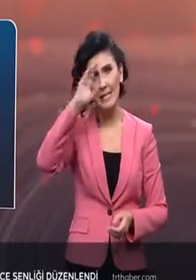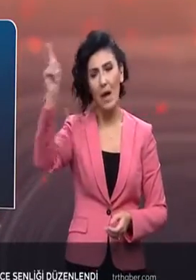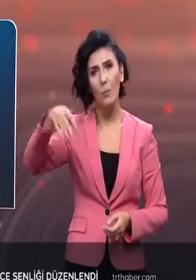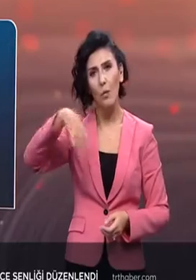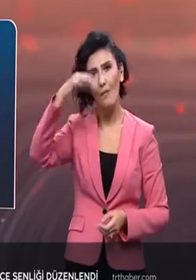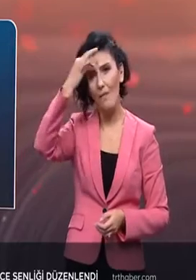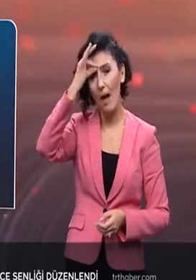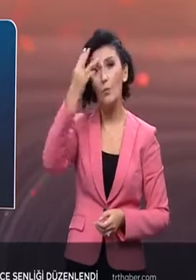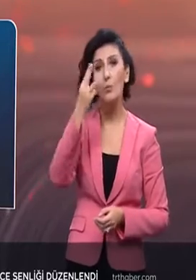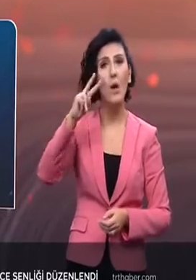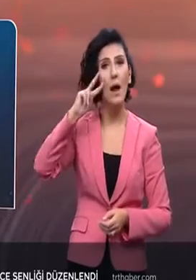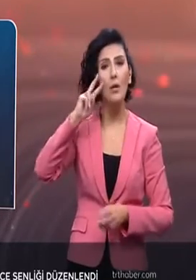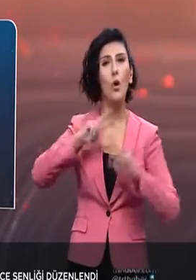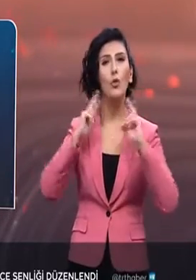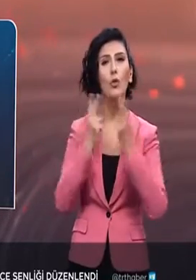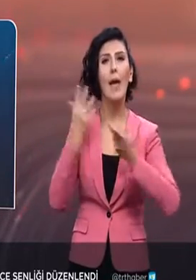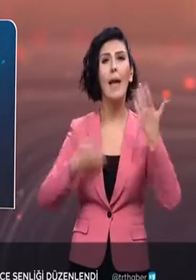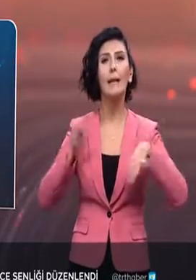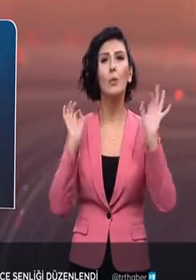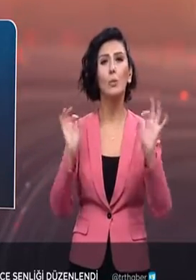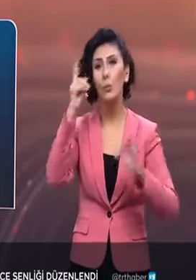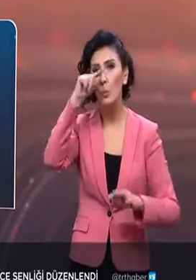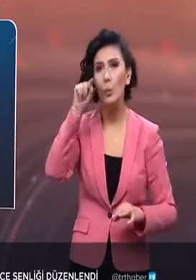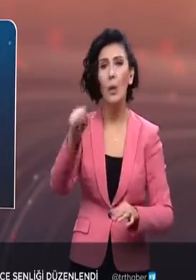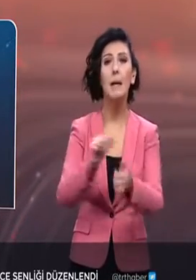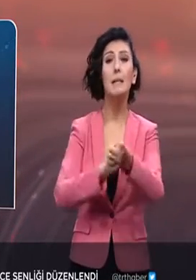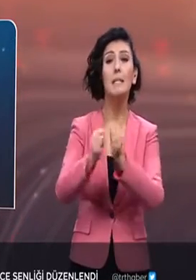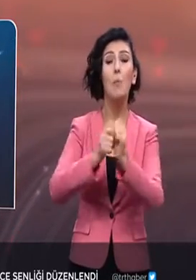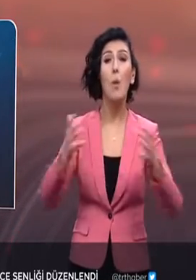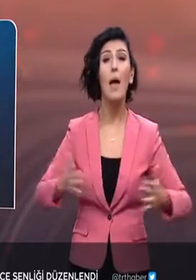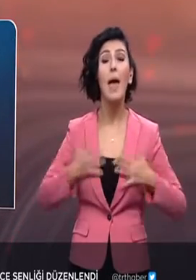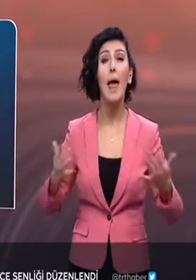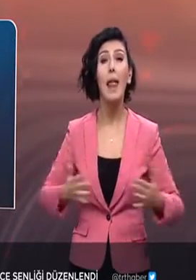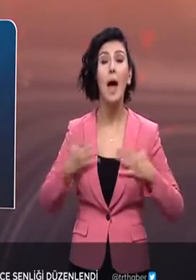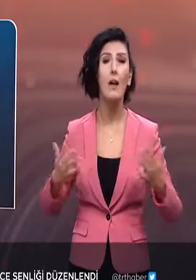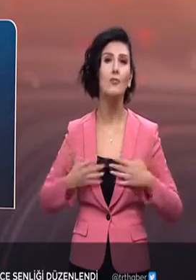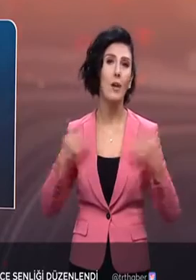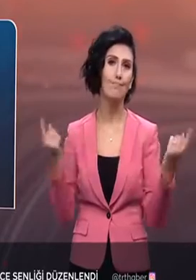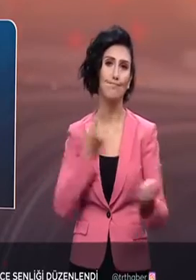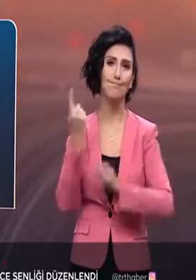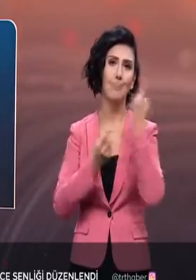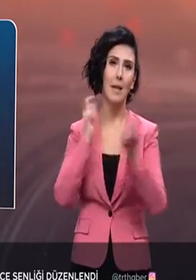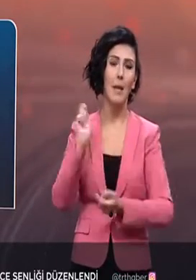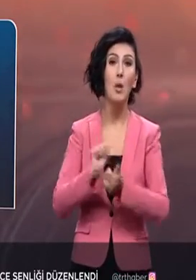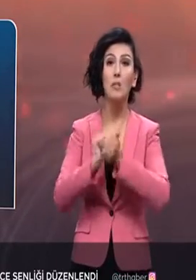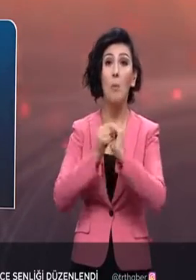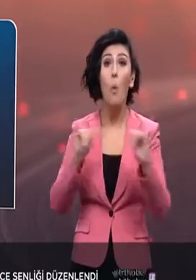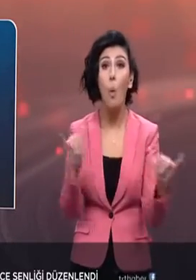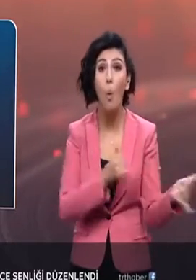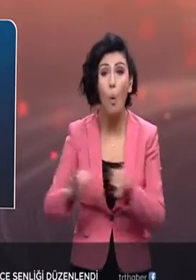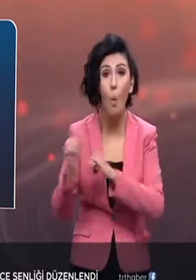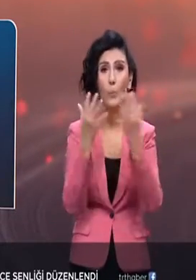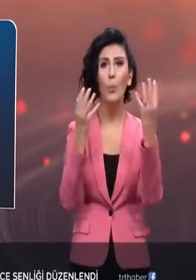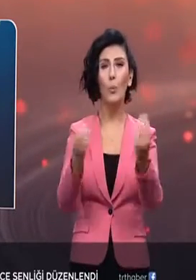İstanbul Fatih'te 3 Aralık Dünya Engelliler Günü dolayısıyla spor ve eğlence şenliği düzenlendi. Sportif